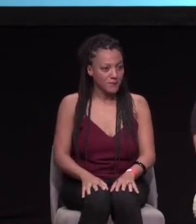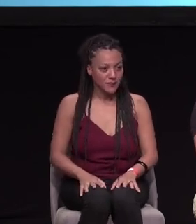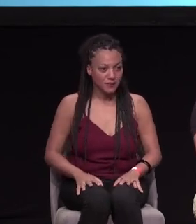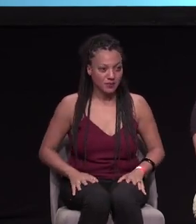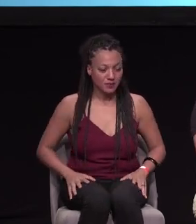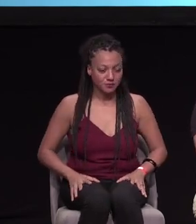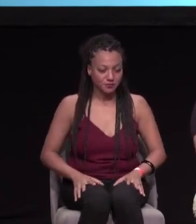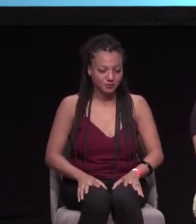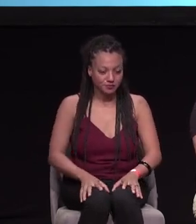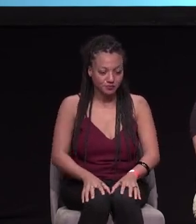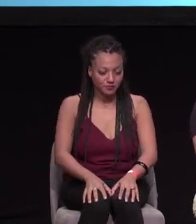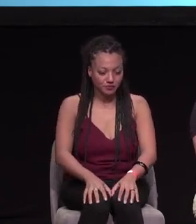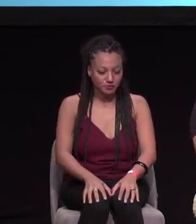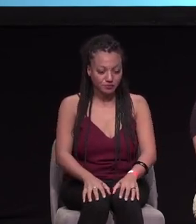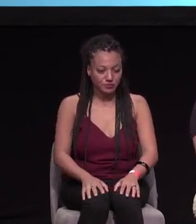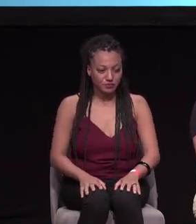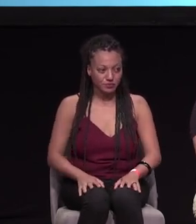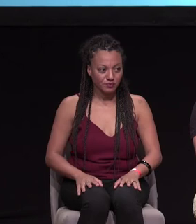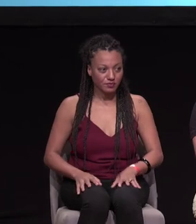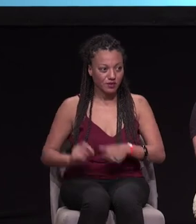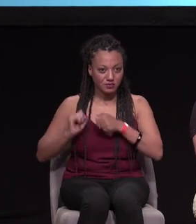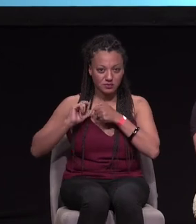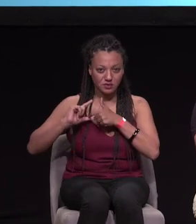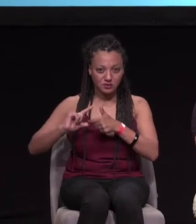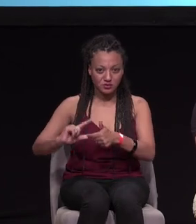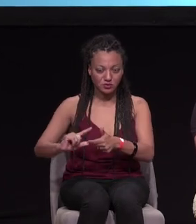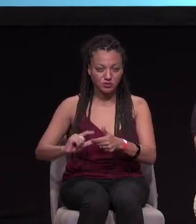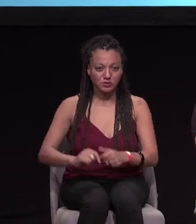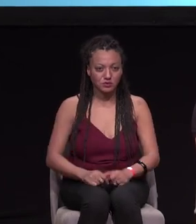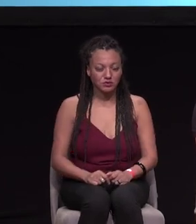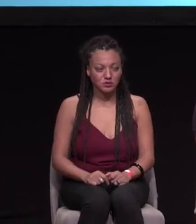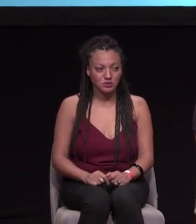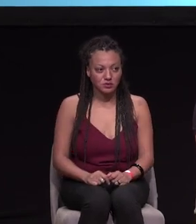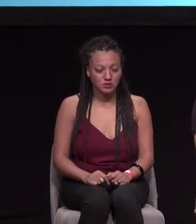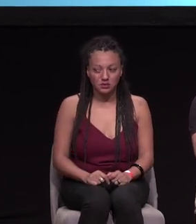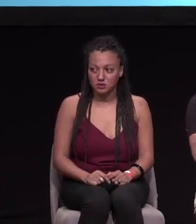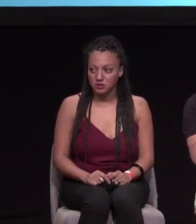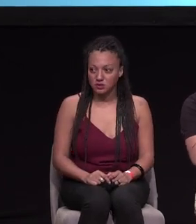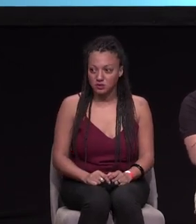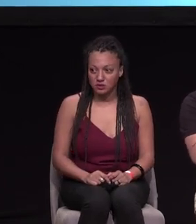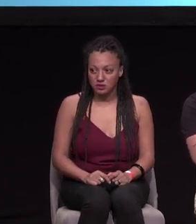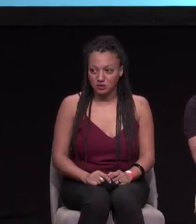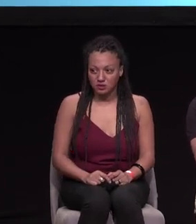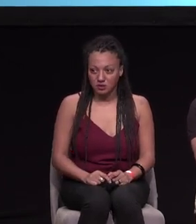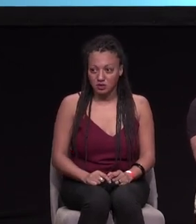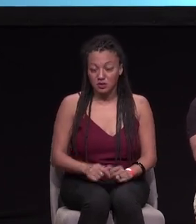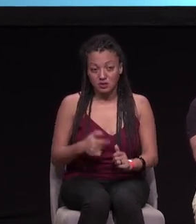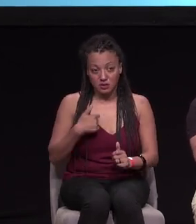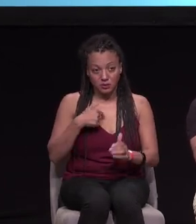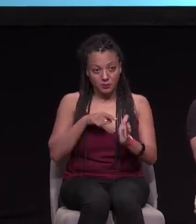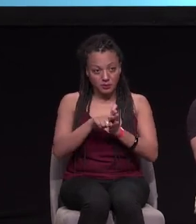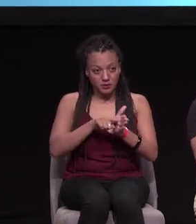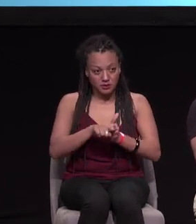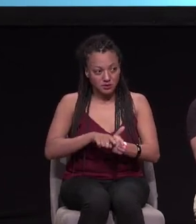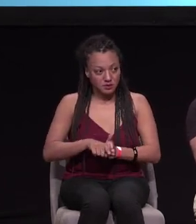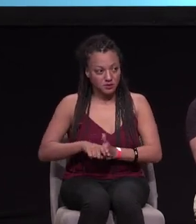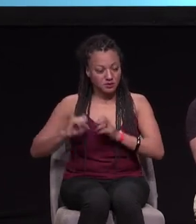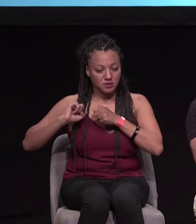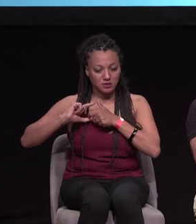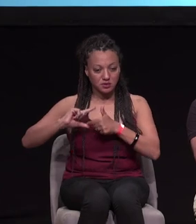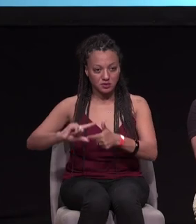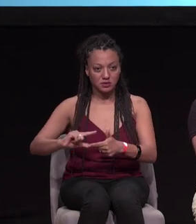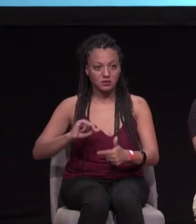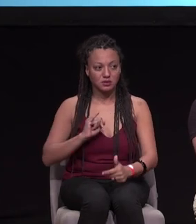a questão das nações aqui das nações né então eu pesquiso a tradição